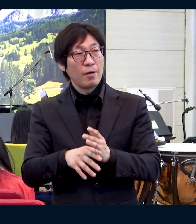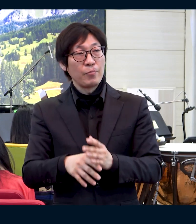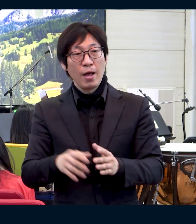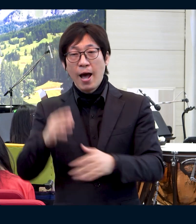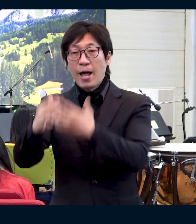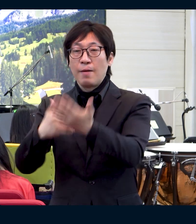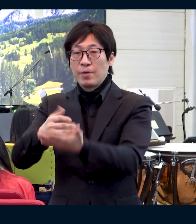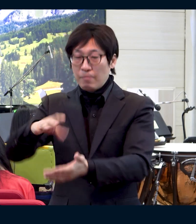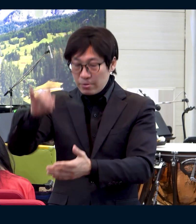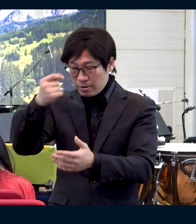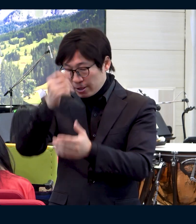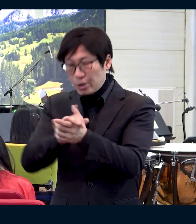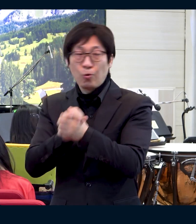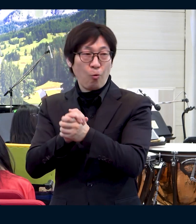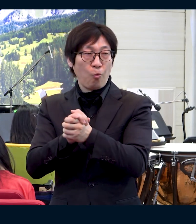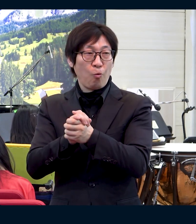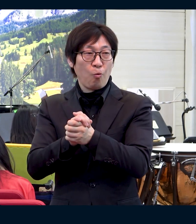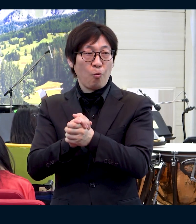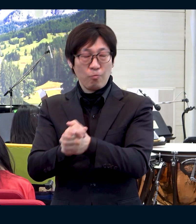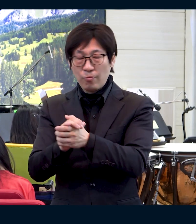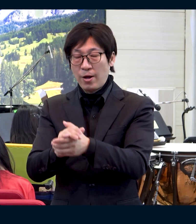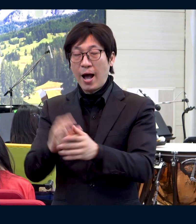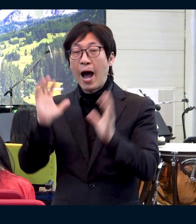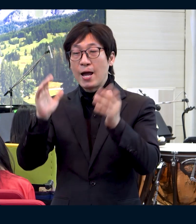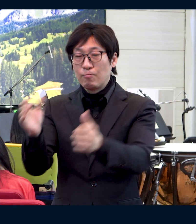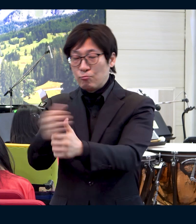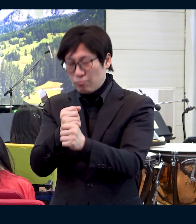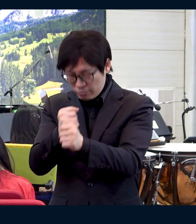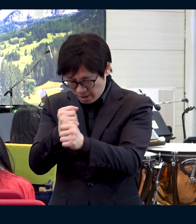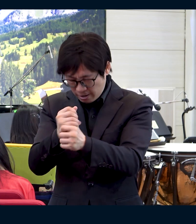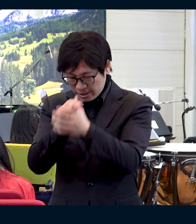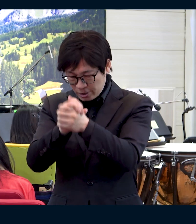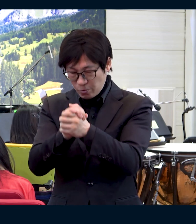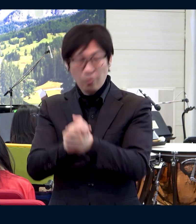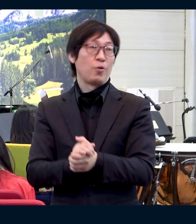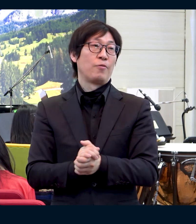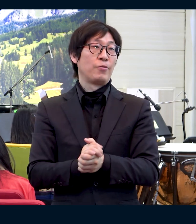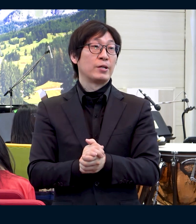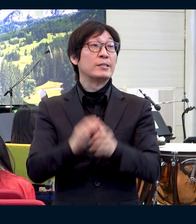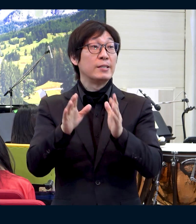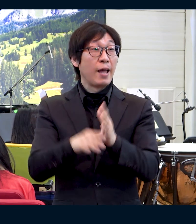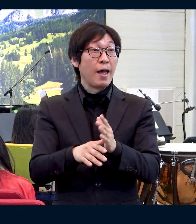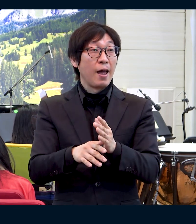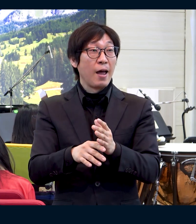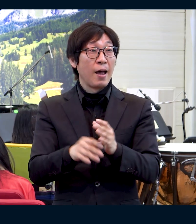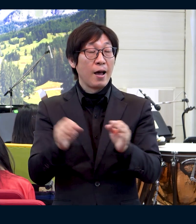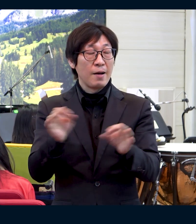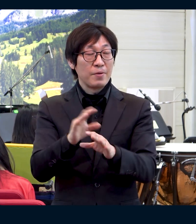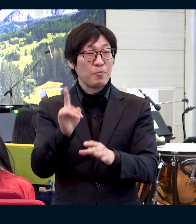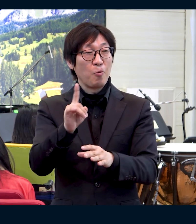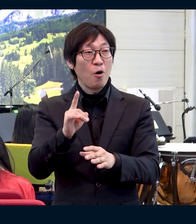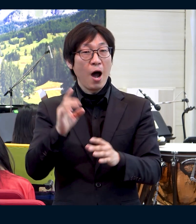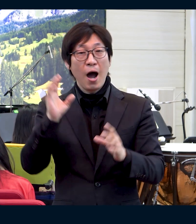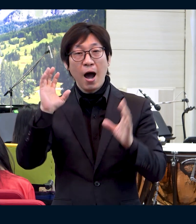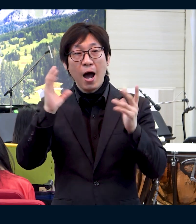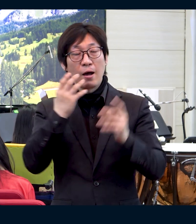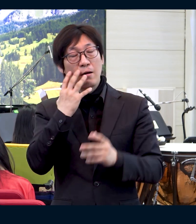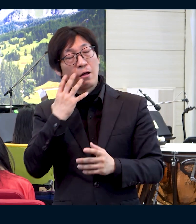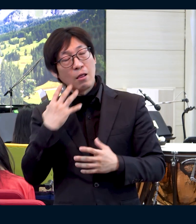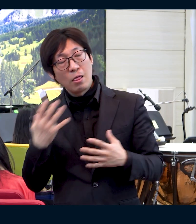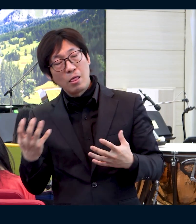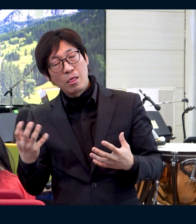찾으며 하나님에게 도와달라고 기도를 했다고 합니다. 그때 온몸이 경직되어 가고 있던 그 아들의